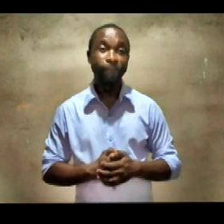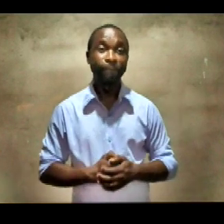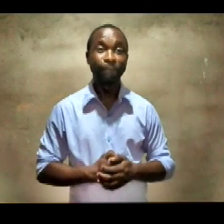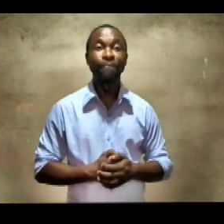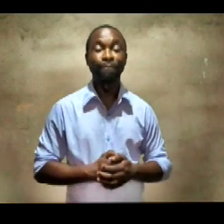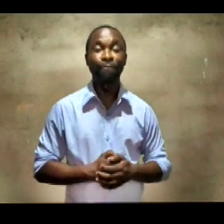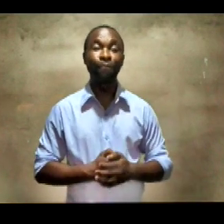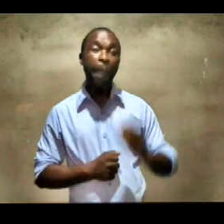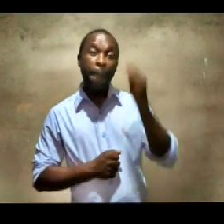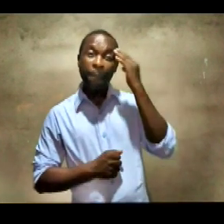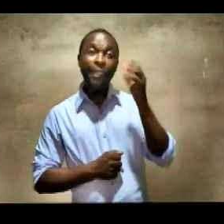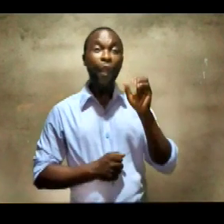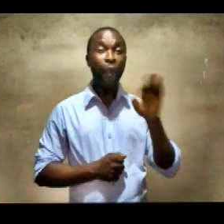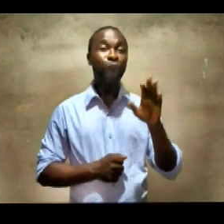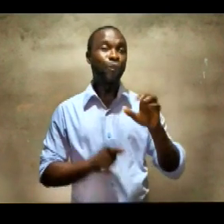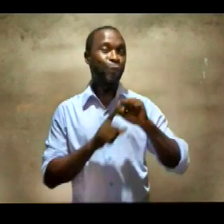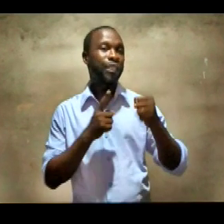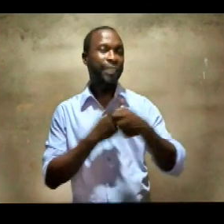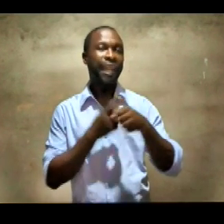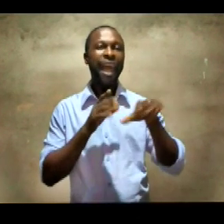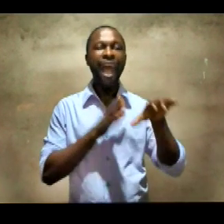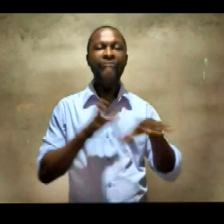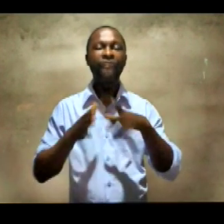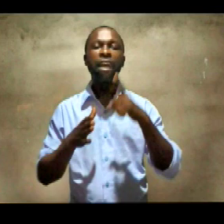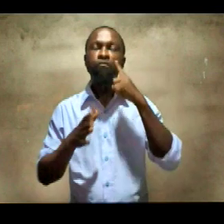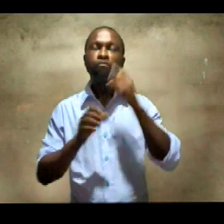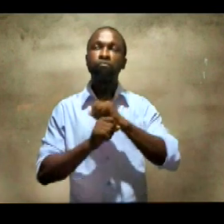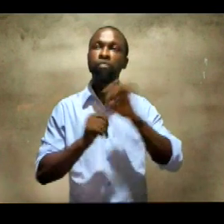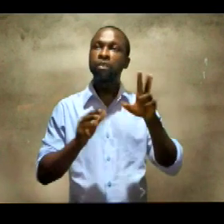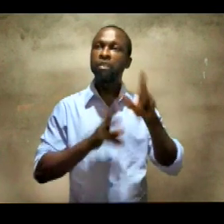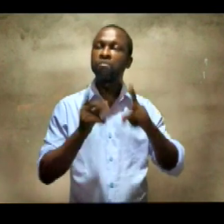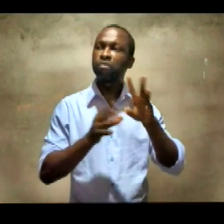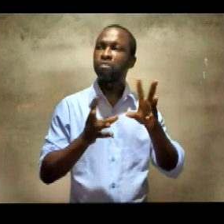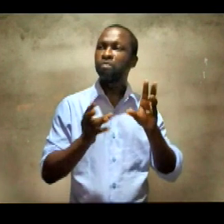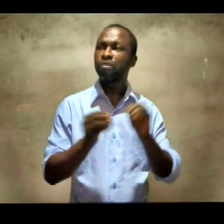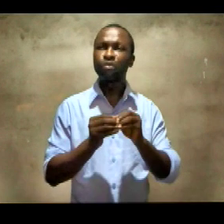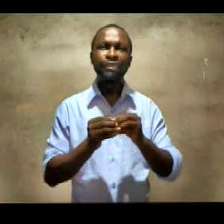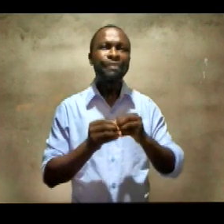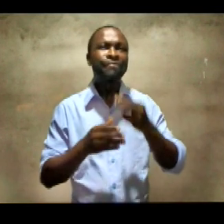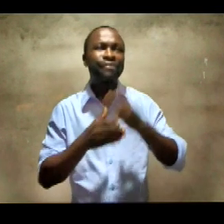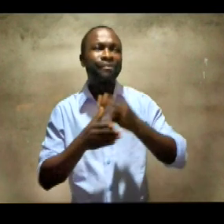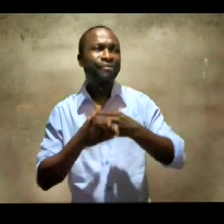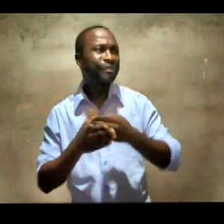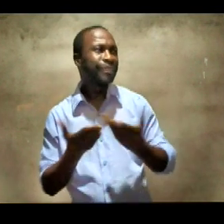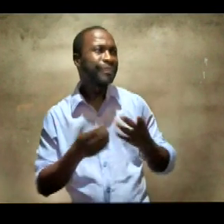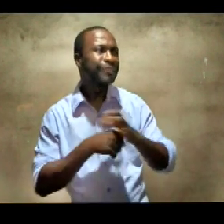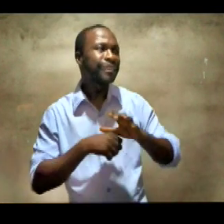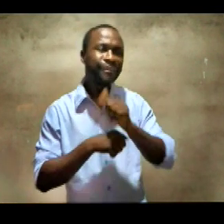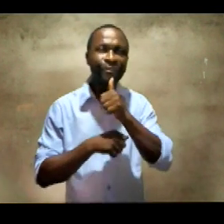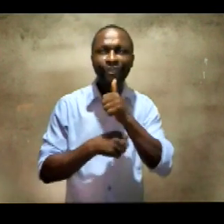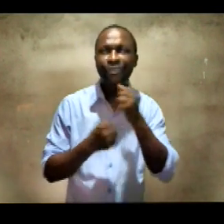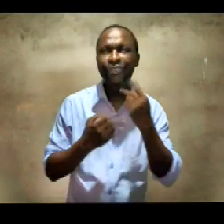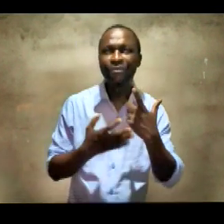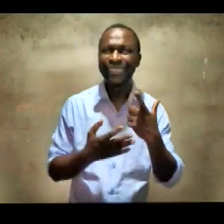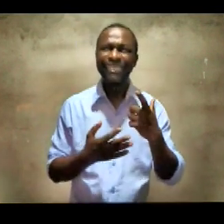Le ministère des Affaires sociales estime à 10% le nombre de personnes souffrant d'un handicap au Cameroun. Ce pourcentage augmente